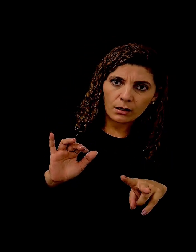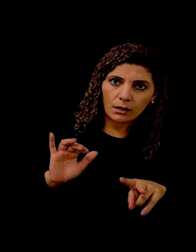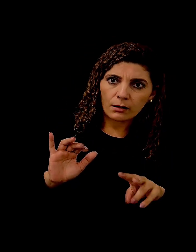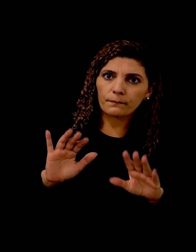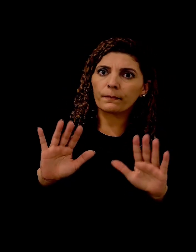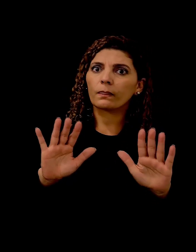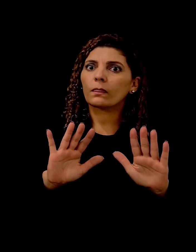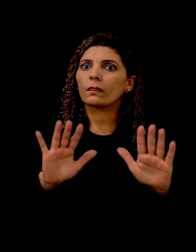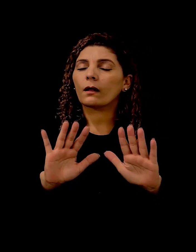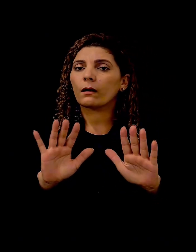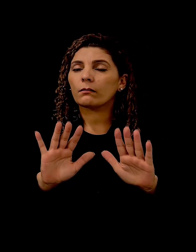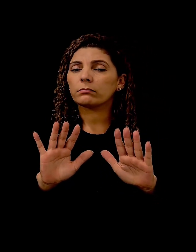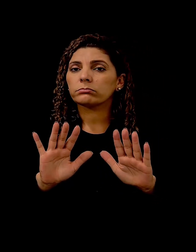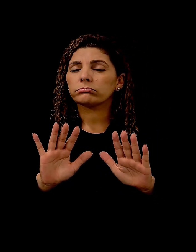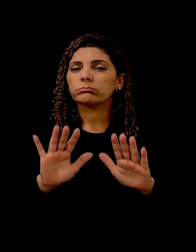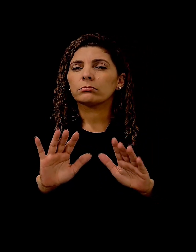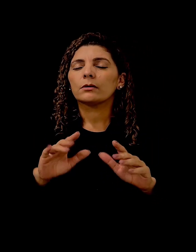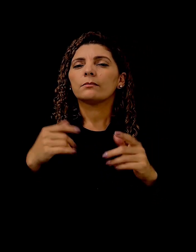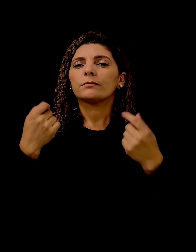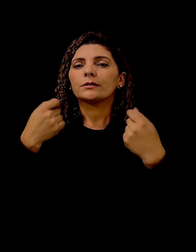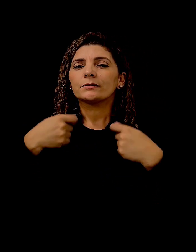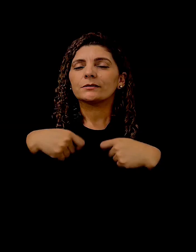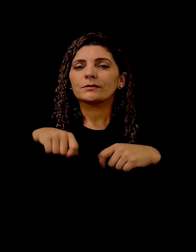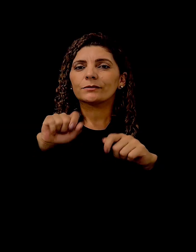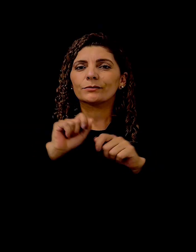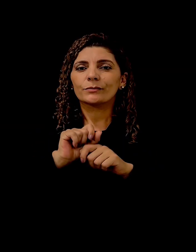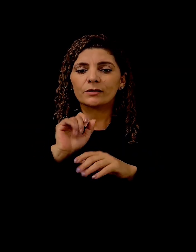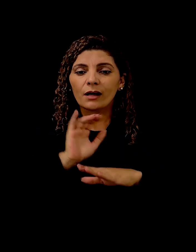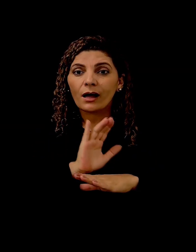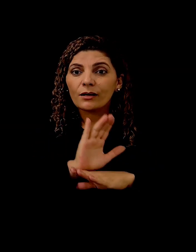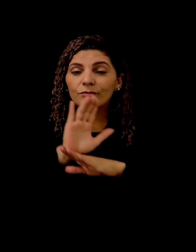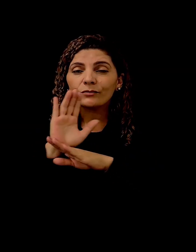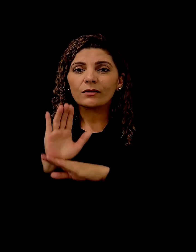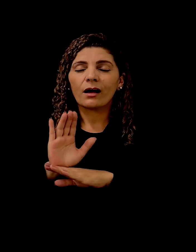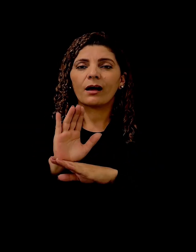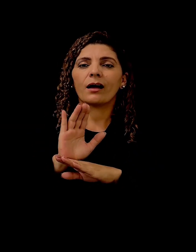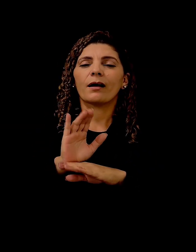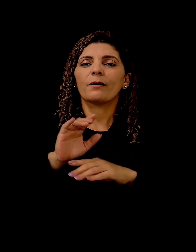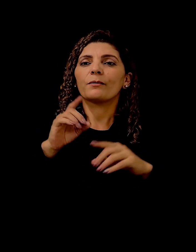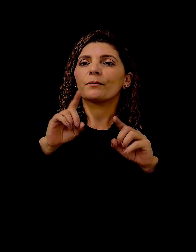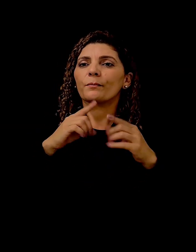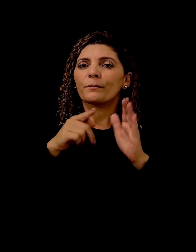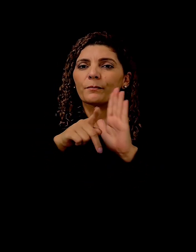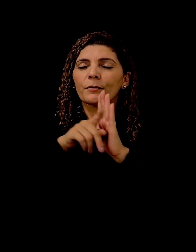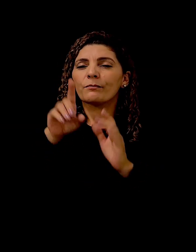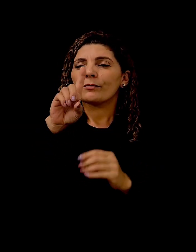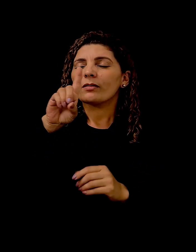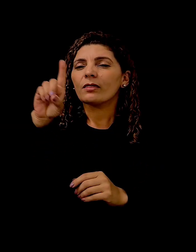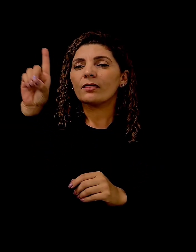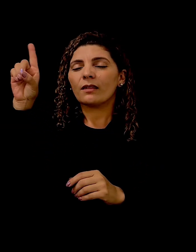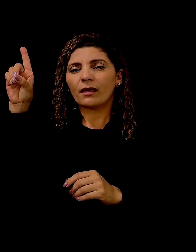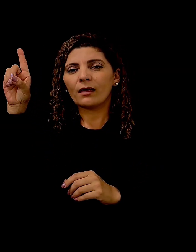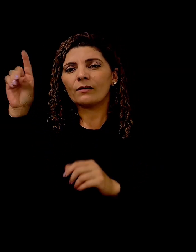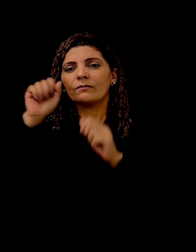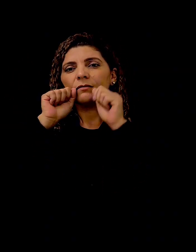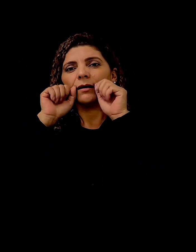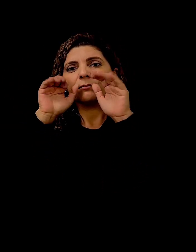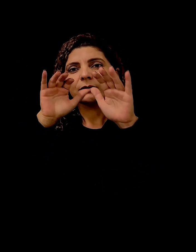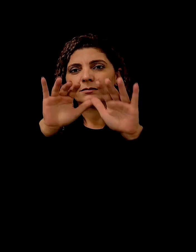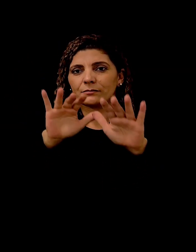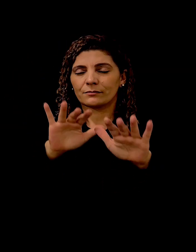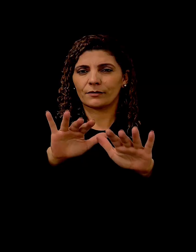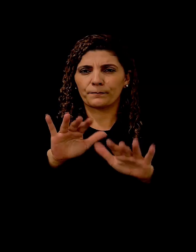tendes galardão junto de vosso Pai que está nos céus. Porque era isso que eles faziam,